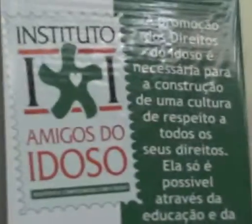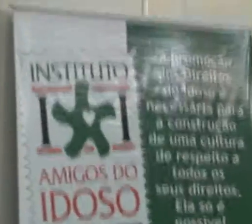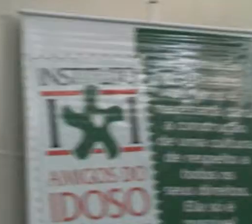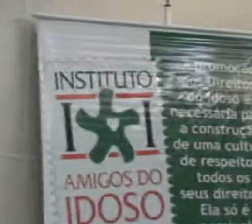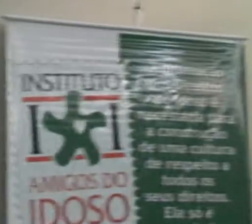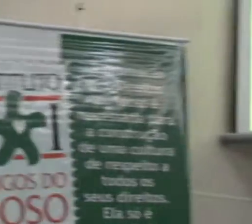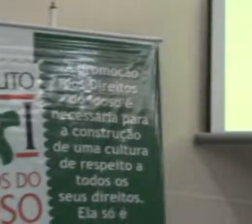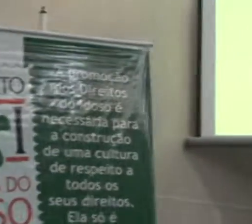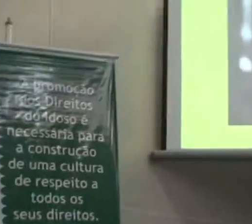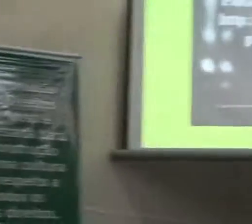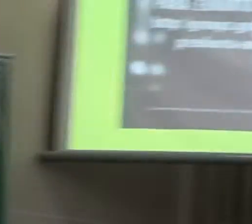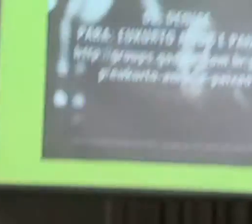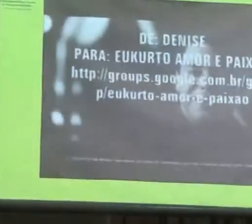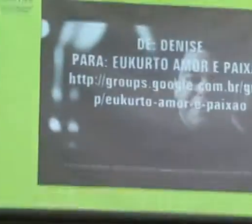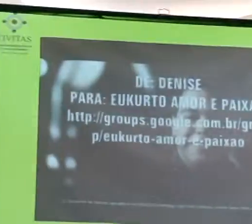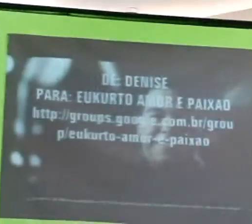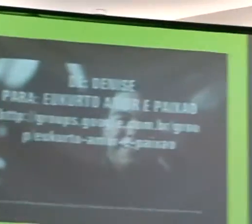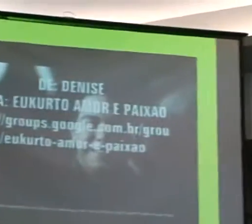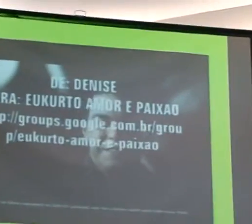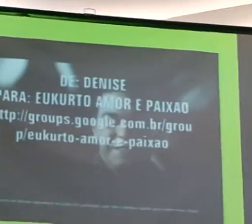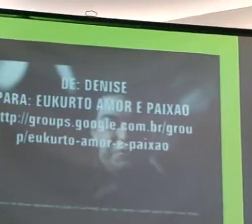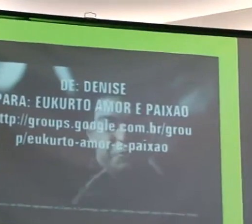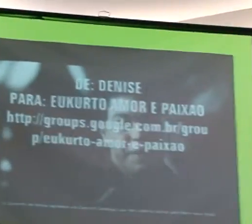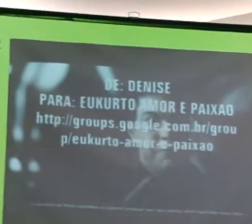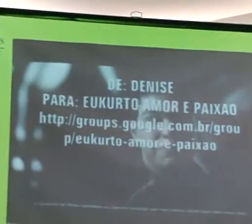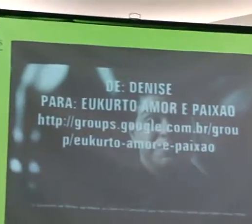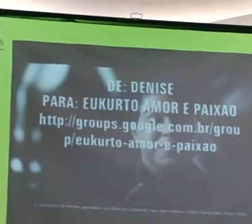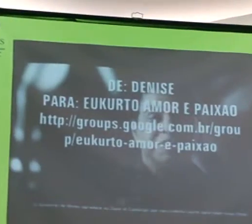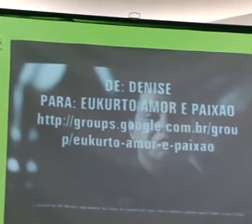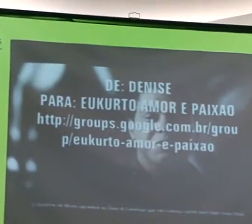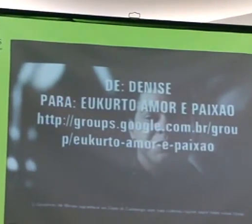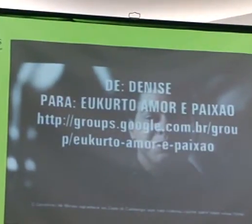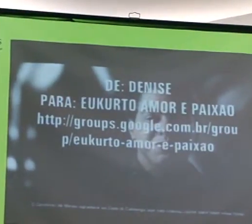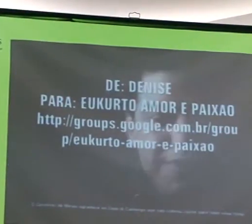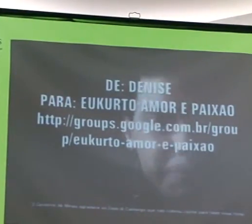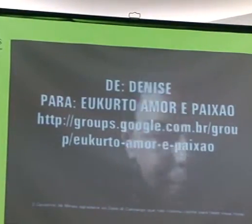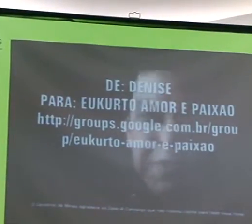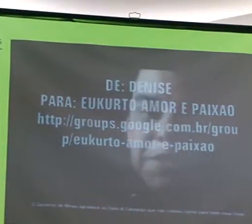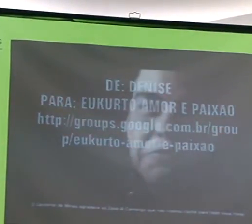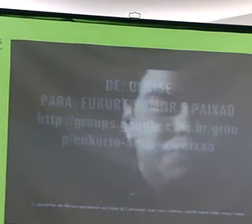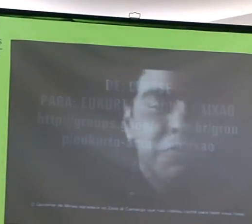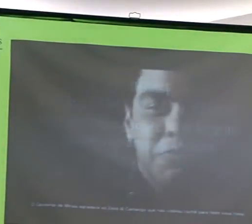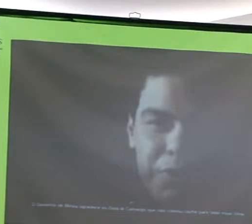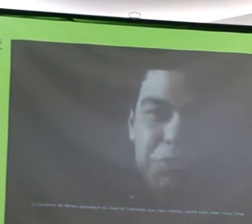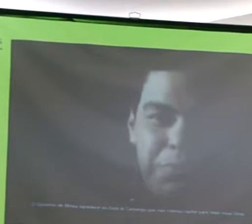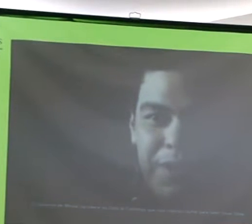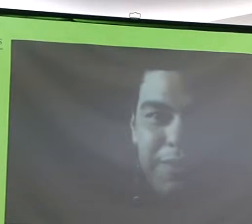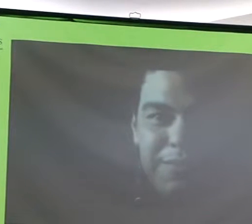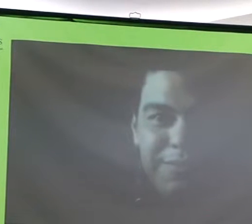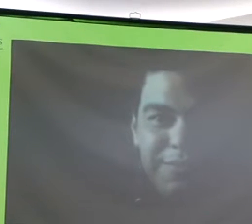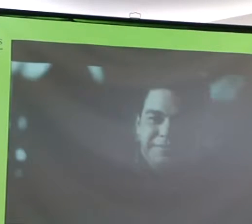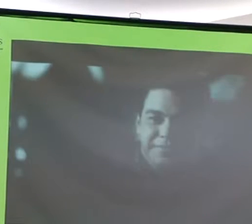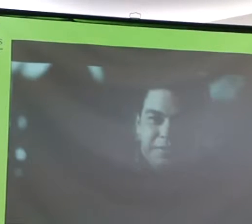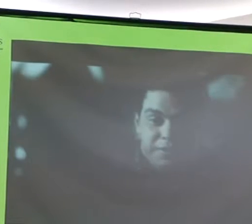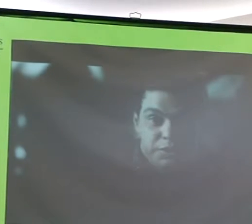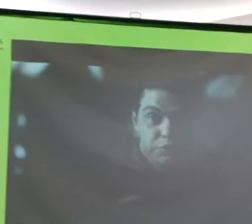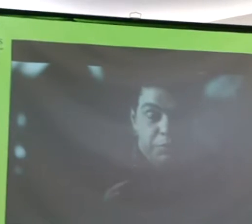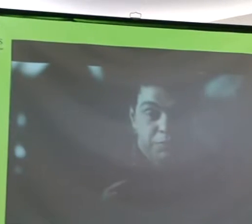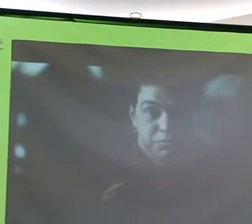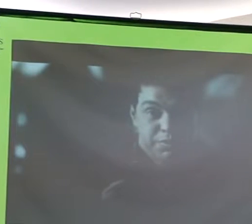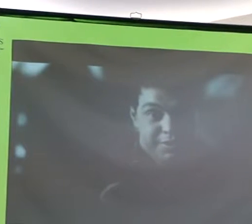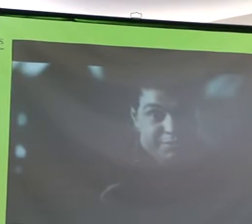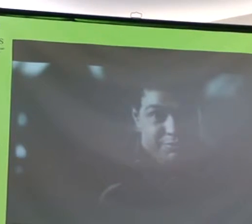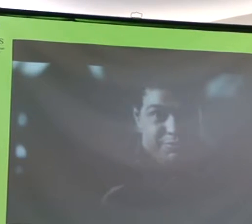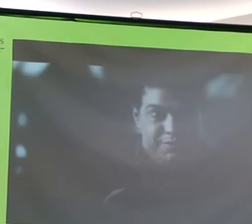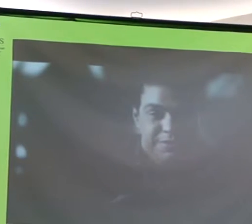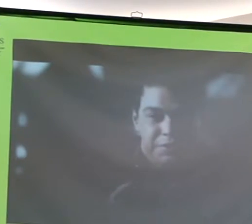Existe um velho ditado que é do tempo do Zagai. Diz que um pai cuida de 10 filhos, mas 10 filhos não cuida de um pai.